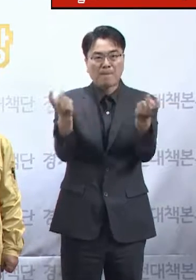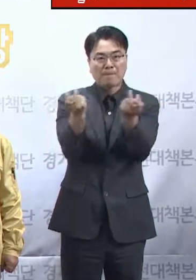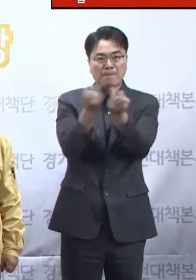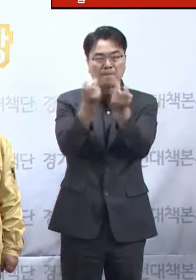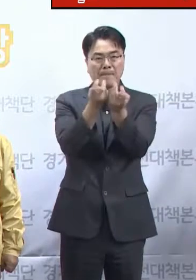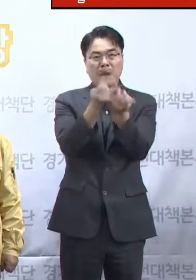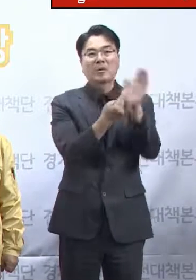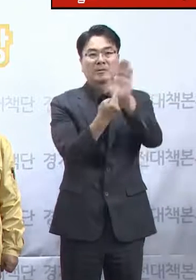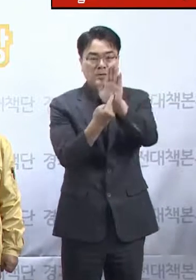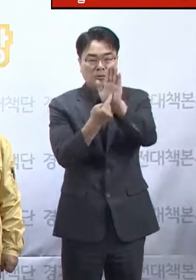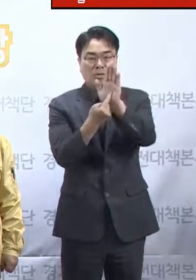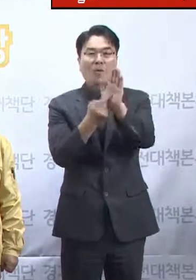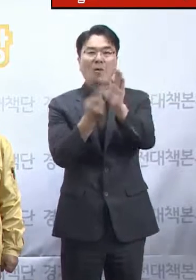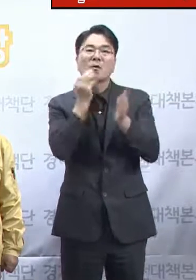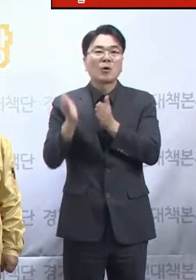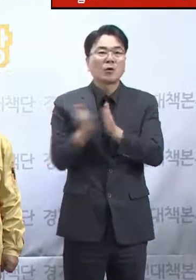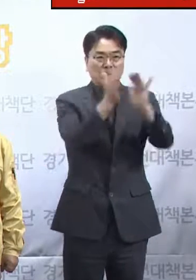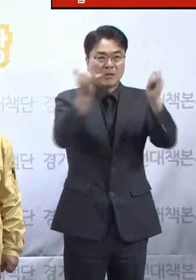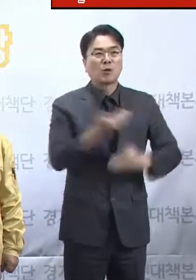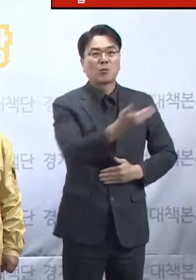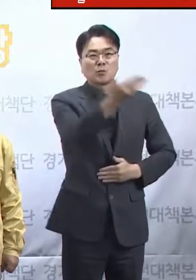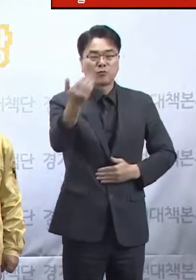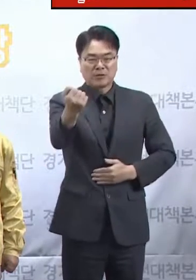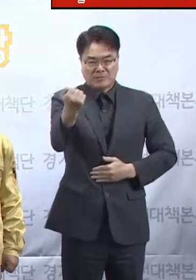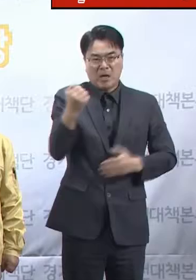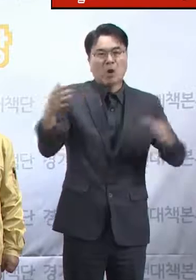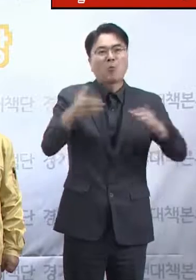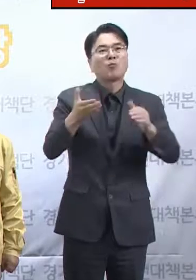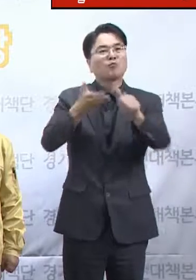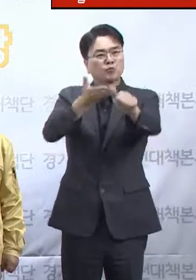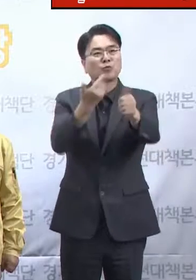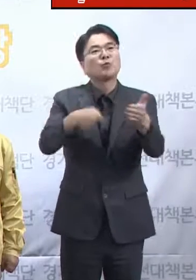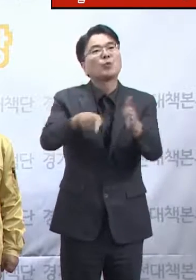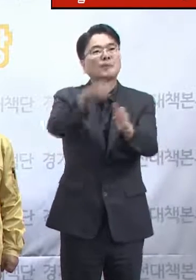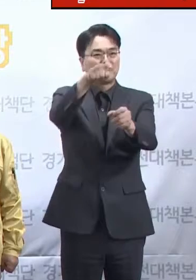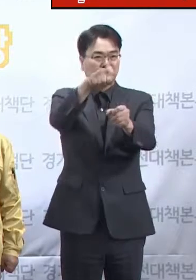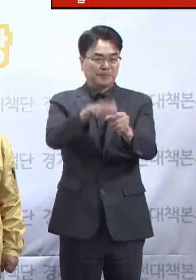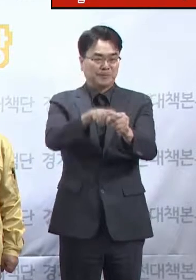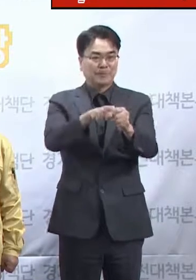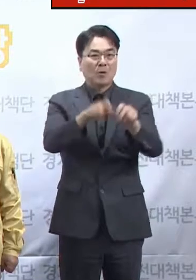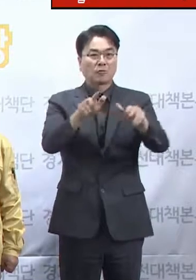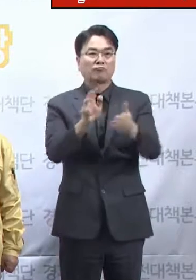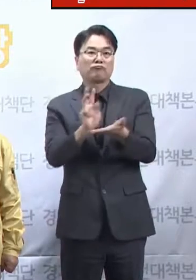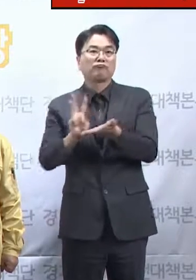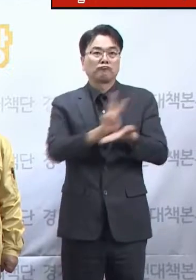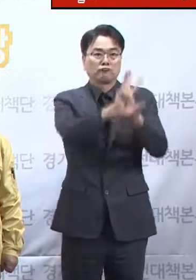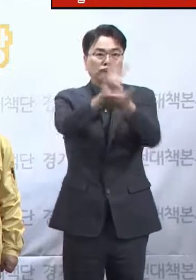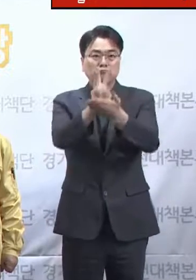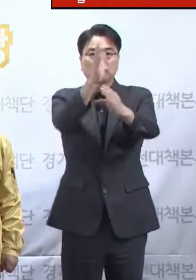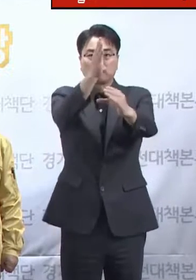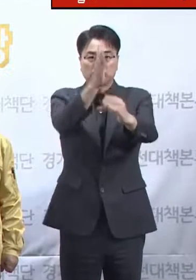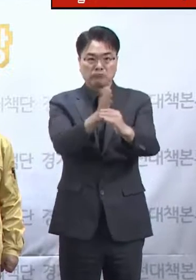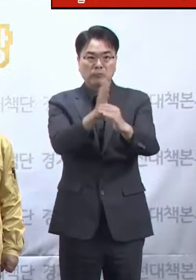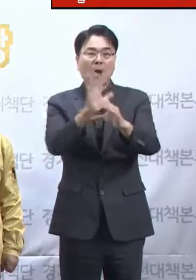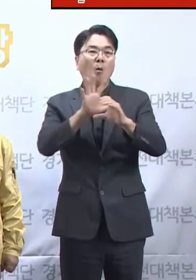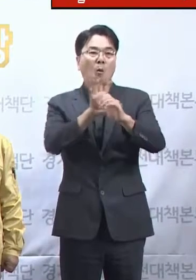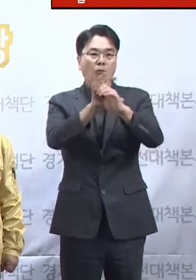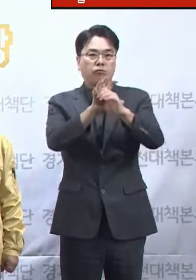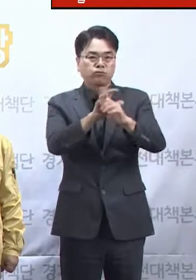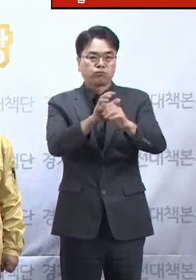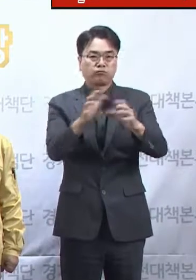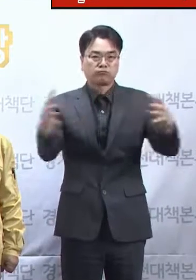여러분의 협조를 구하려고 합니다. 최근 수도권을 중심으로 코로나19 집단